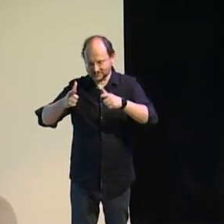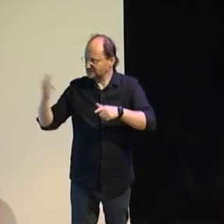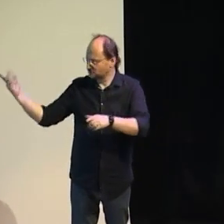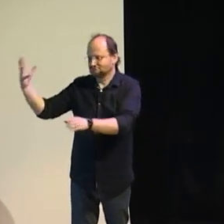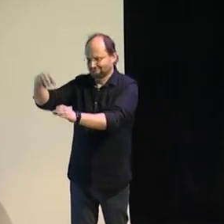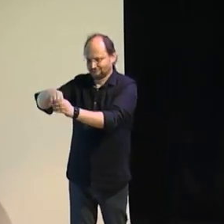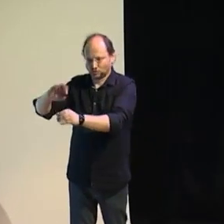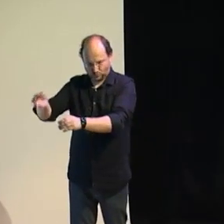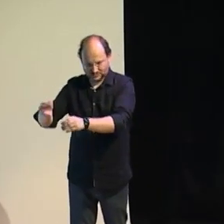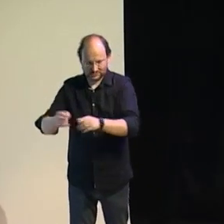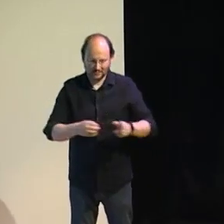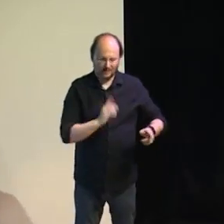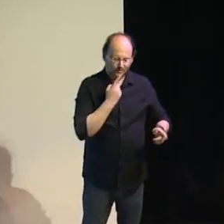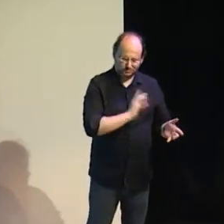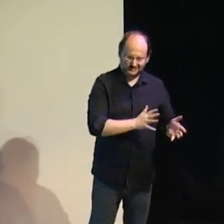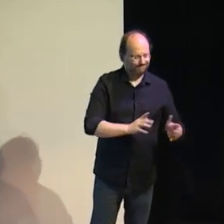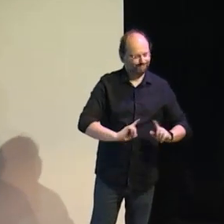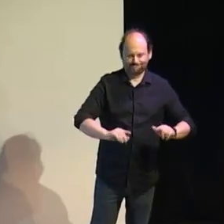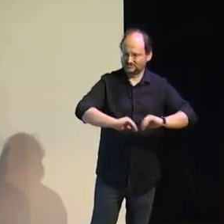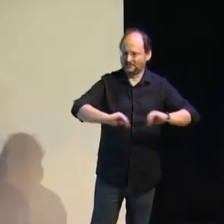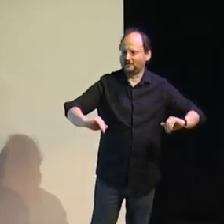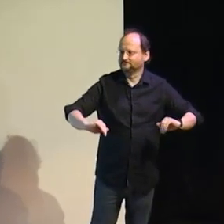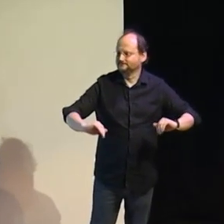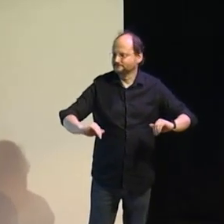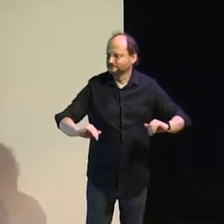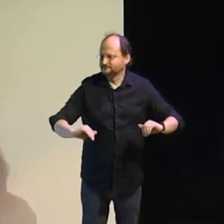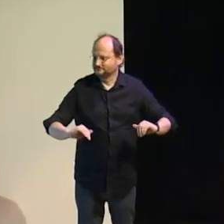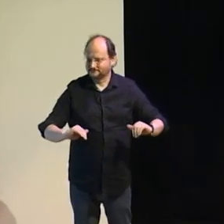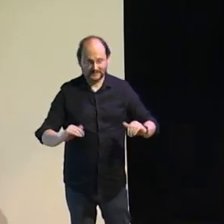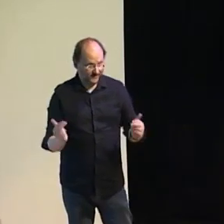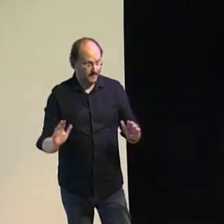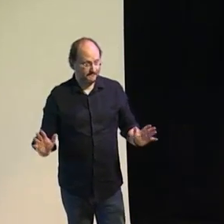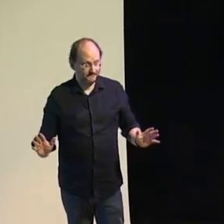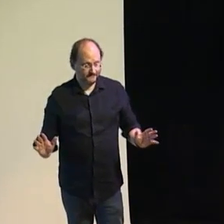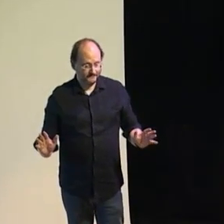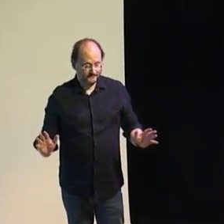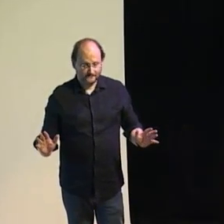dit tout à l'heure que les moines l'utilisaient, mais que les sourds, vraiment, ne